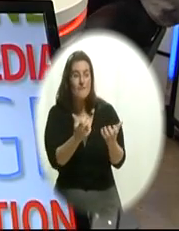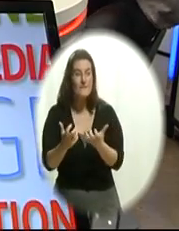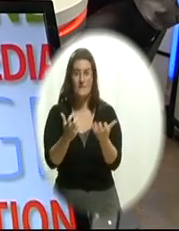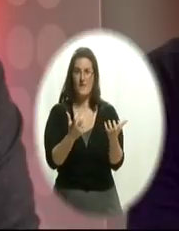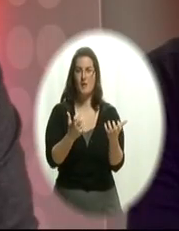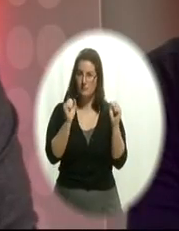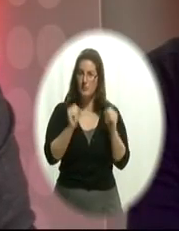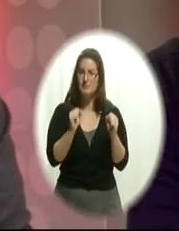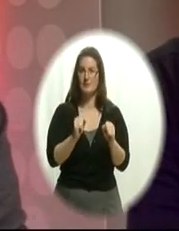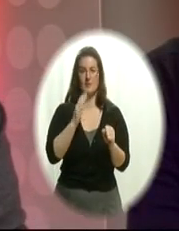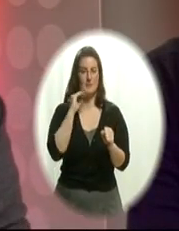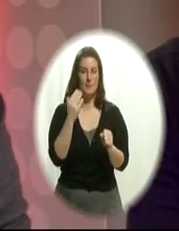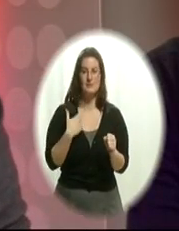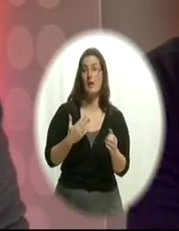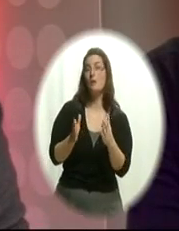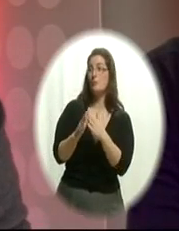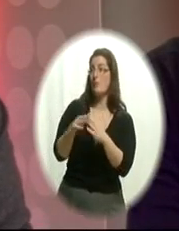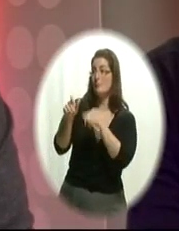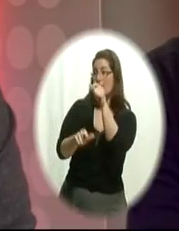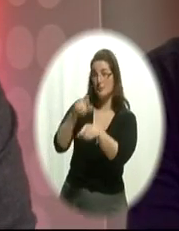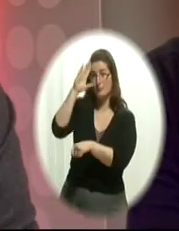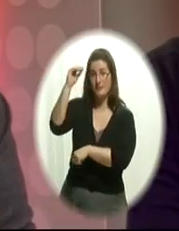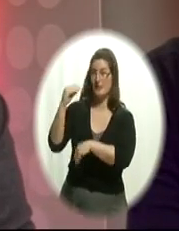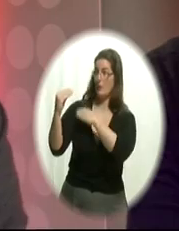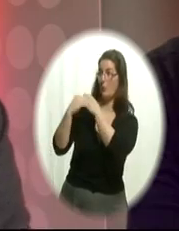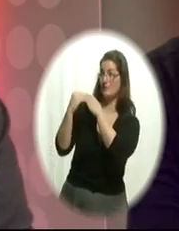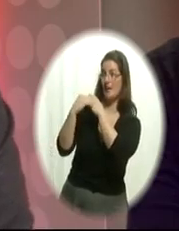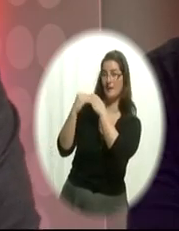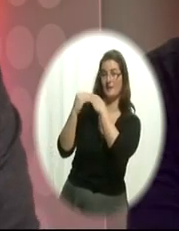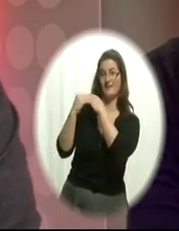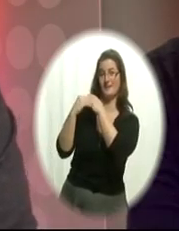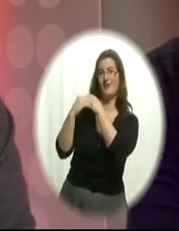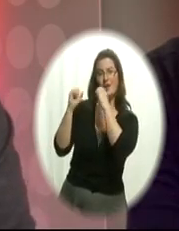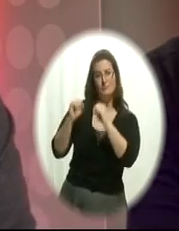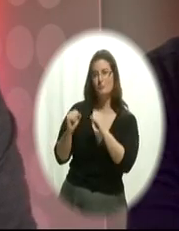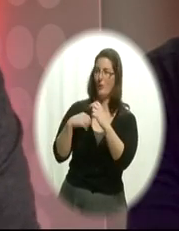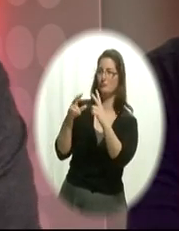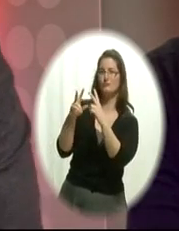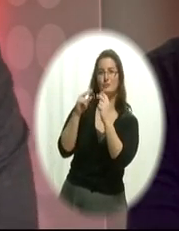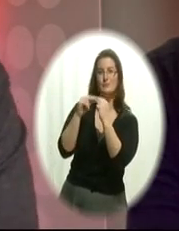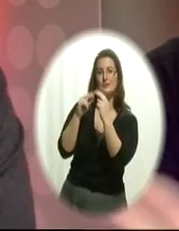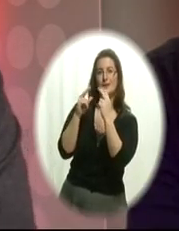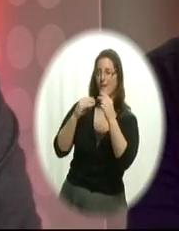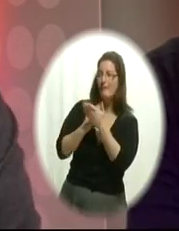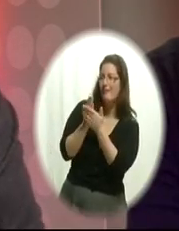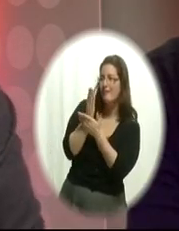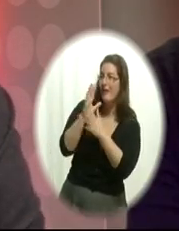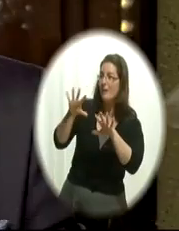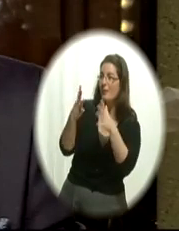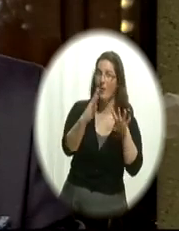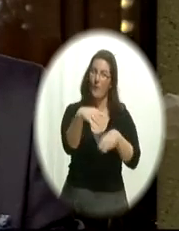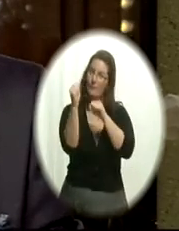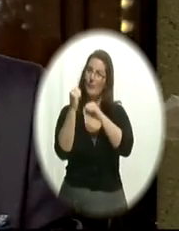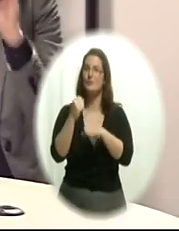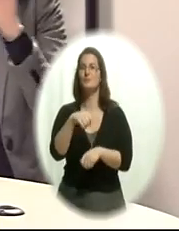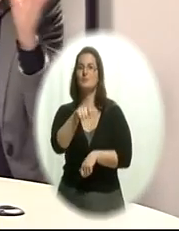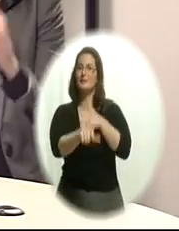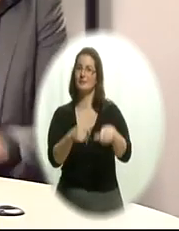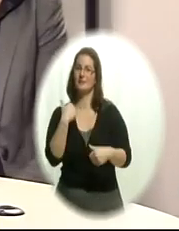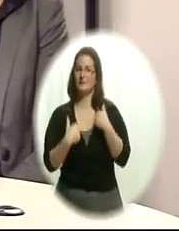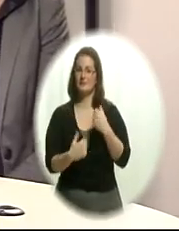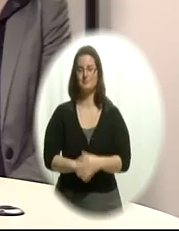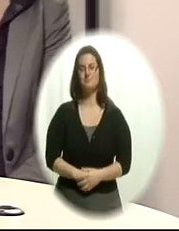rapprocher des professionnels dont c'est le métier et qui sont les mieux placés pour savoir comment orienter les personnes. Et pour vous contacter, une